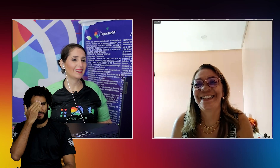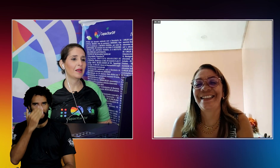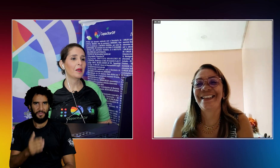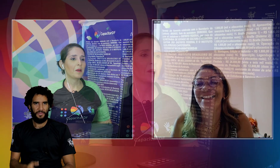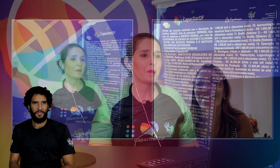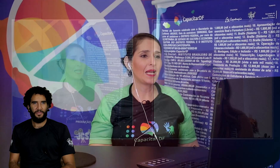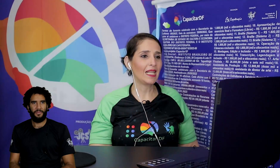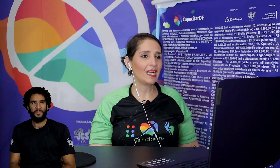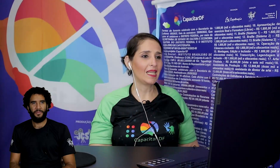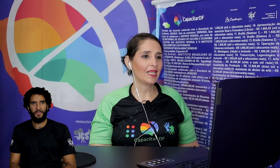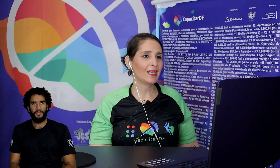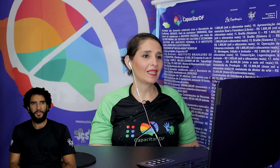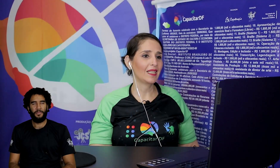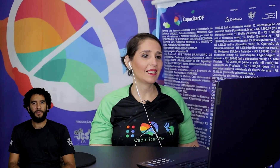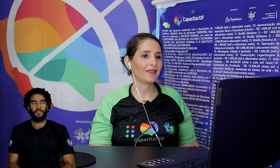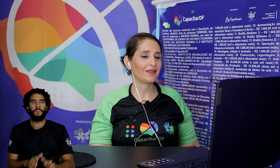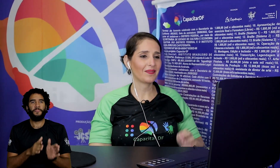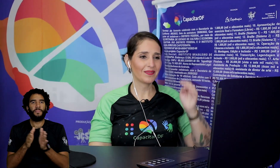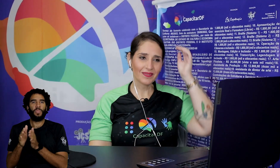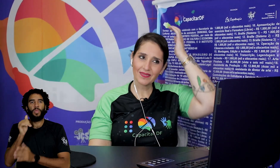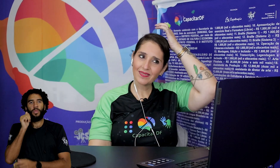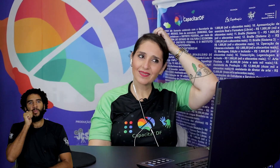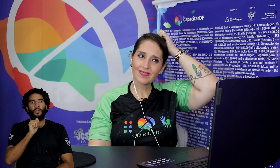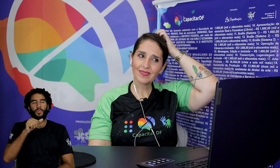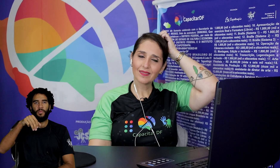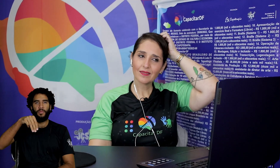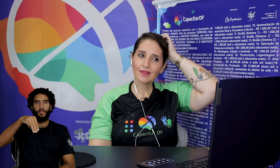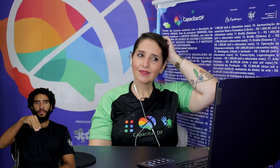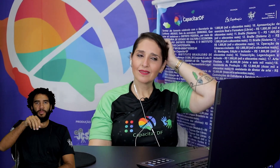nada. Maeli.